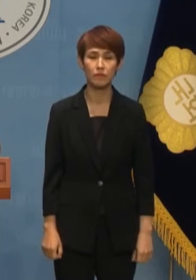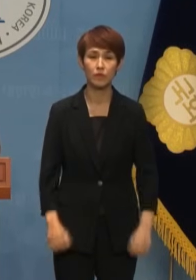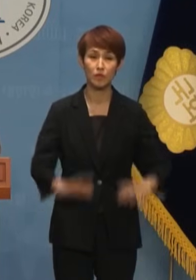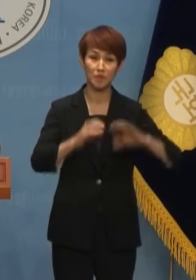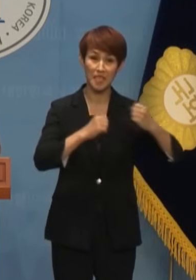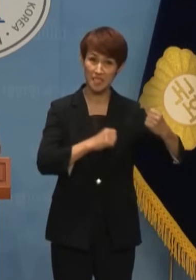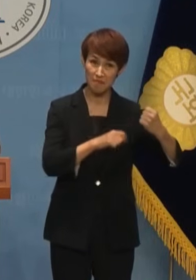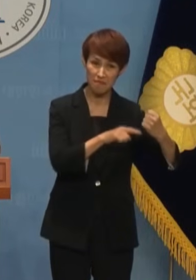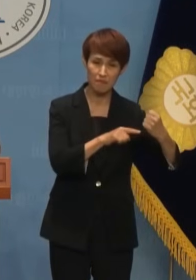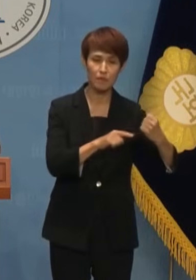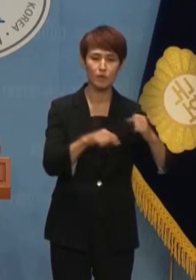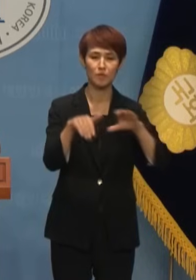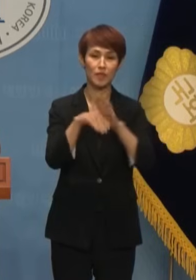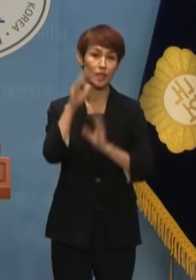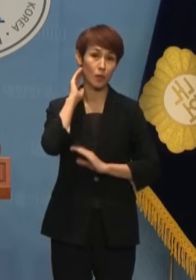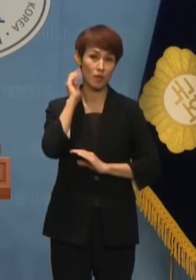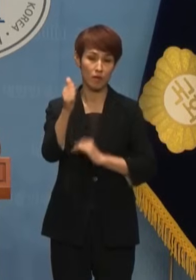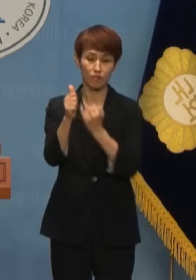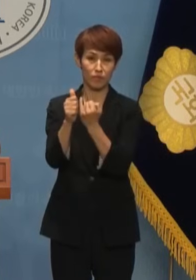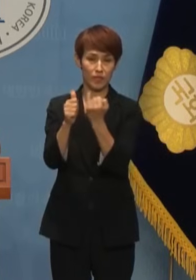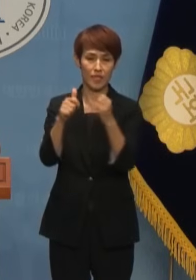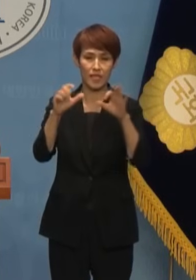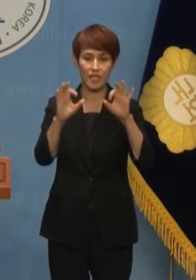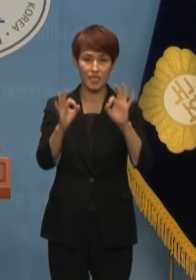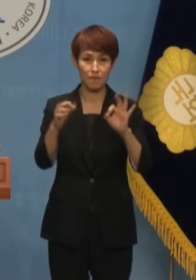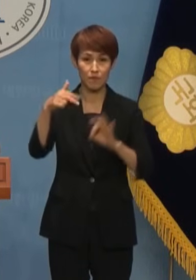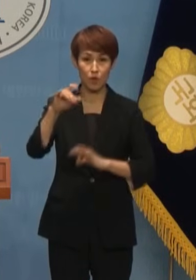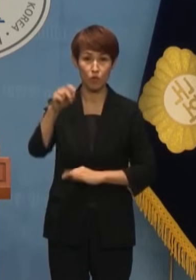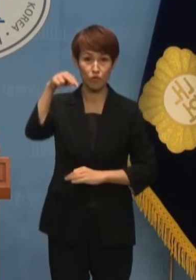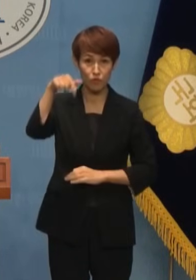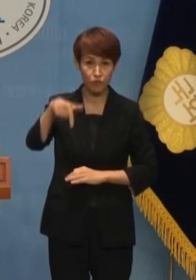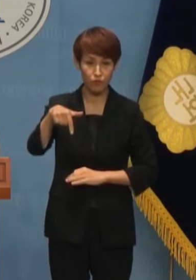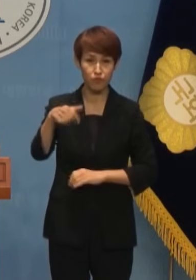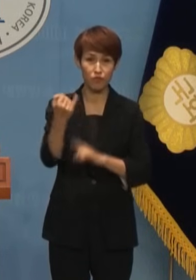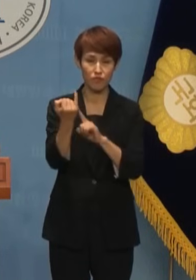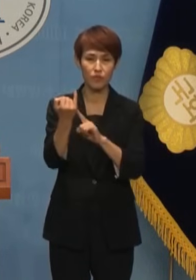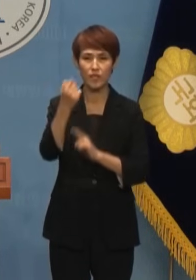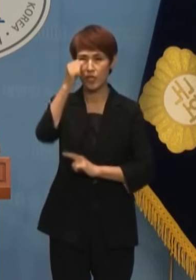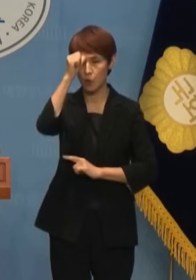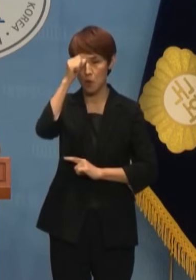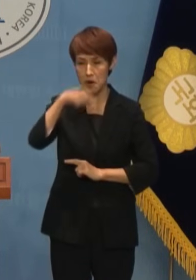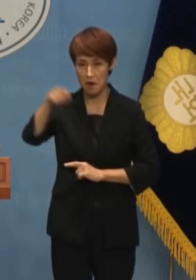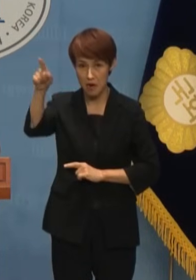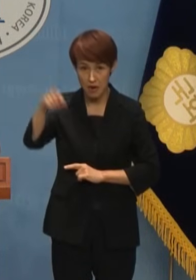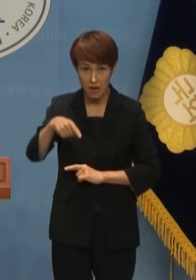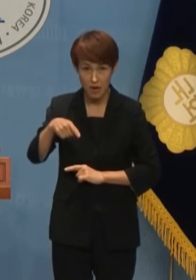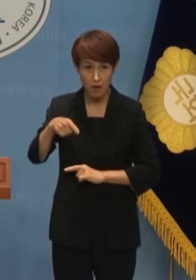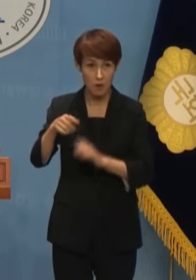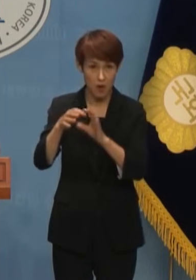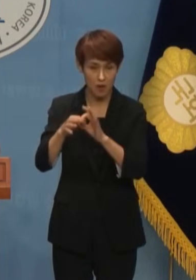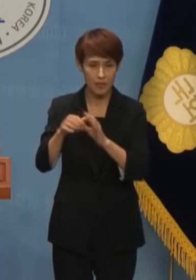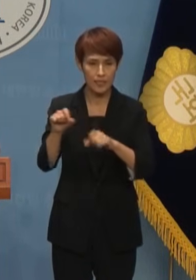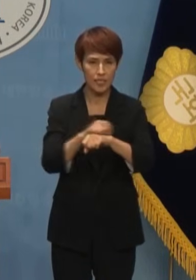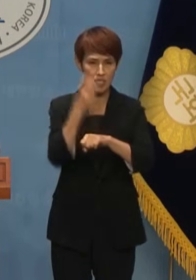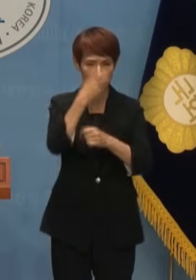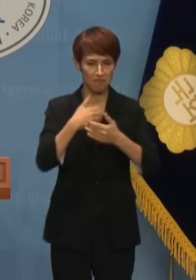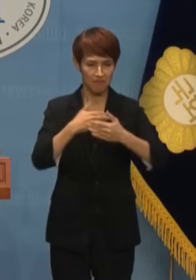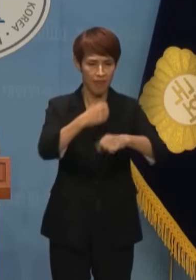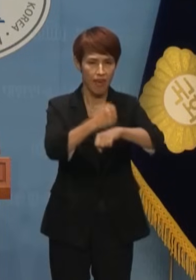국민의힘이 문재인 전 대통령의 배우자 김정숙 여사의 인도 타지마할 방문 논란에 대해 특검 추진